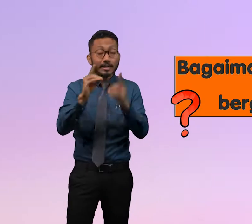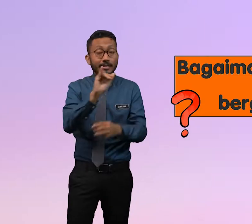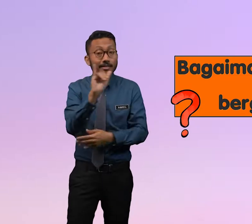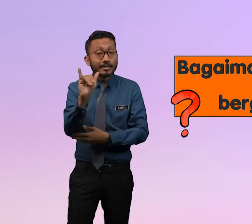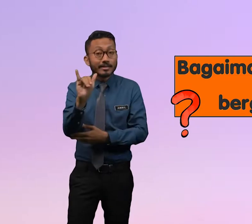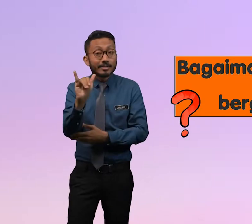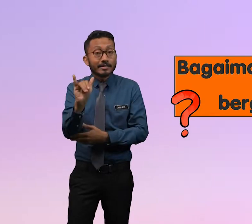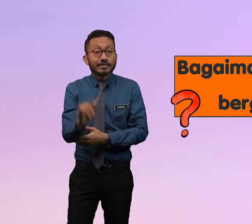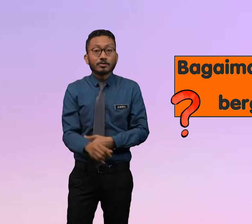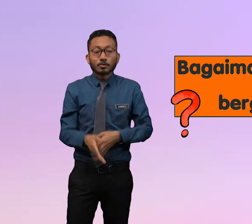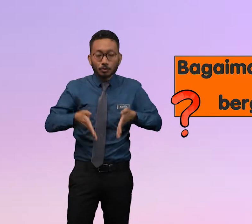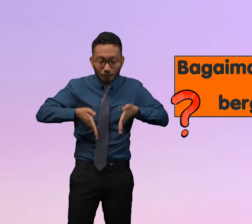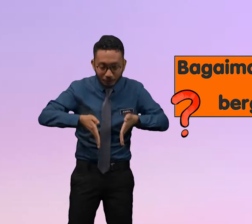Jawabannya dulu.